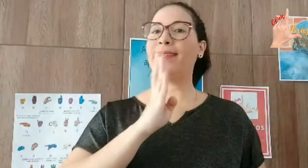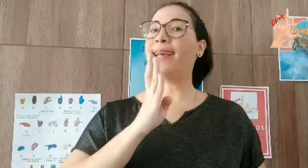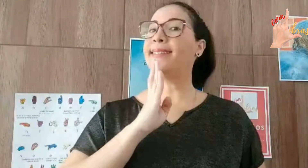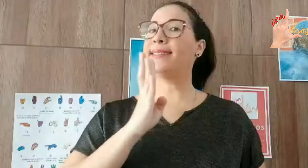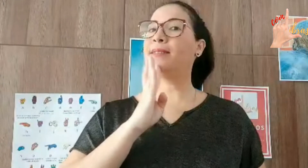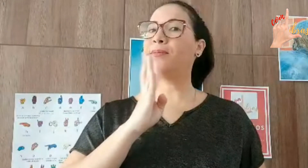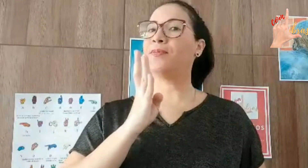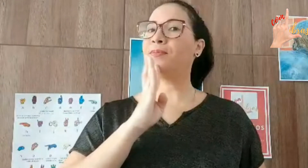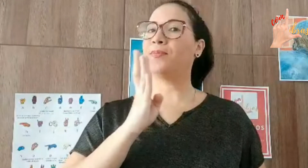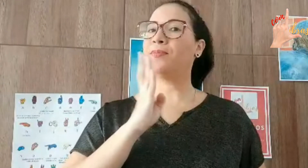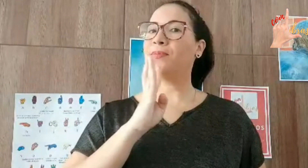trás.